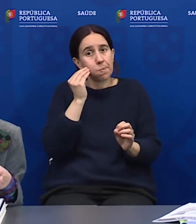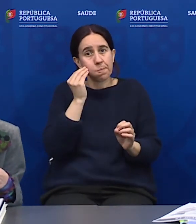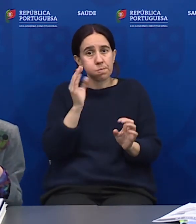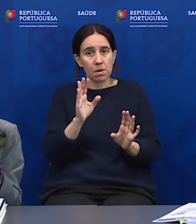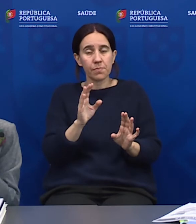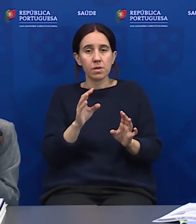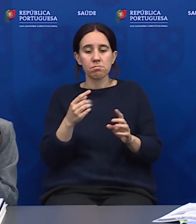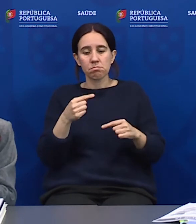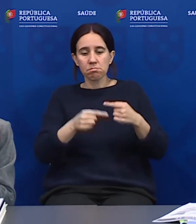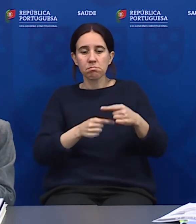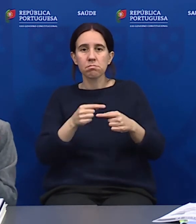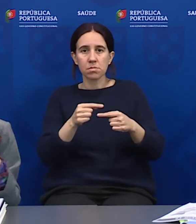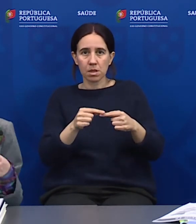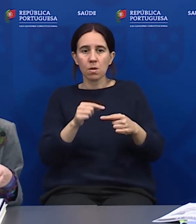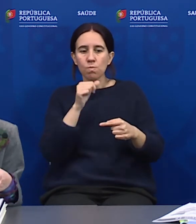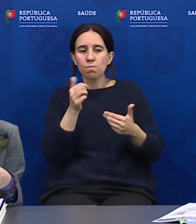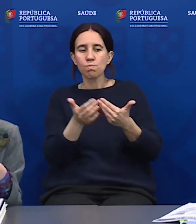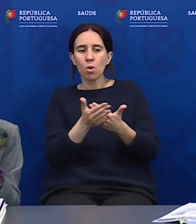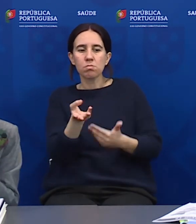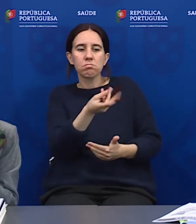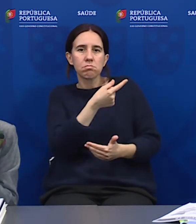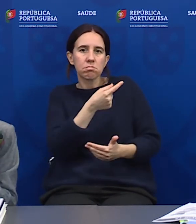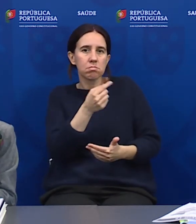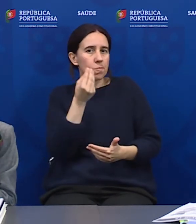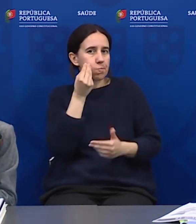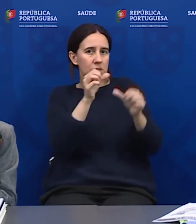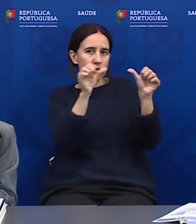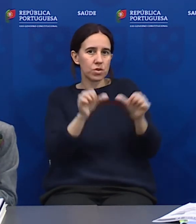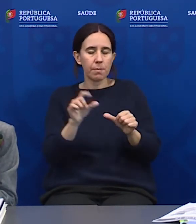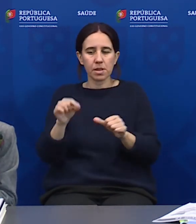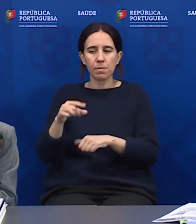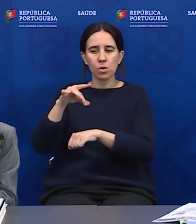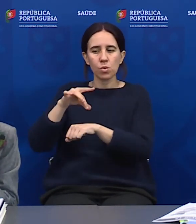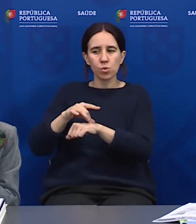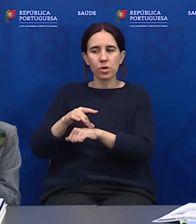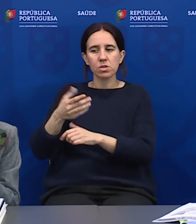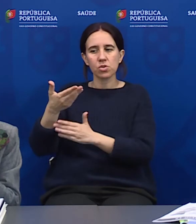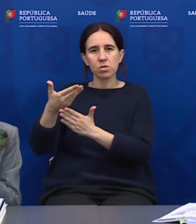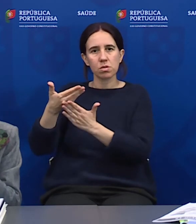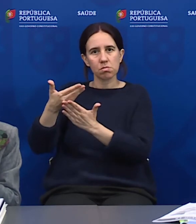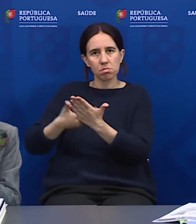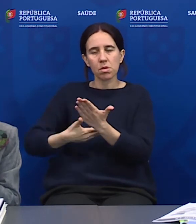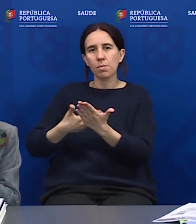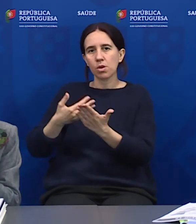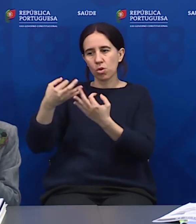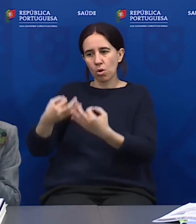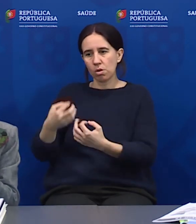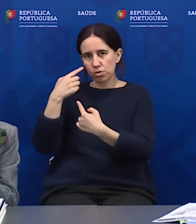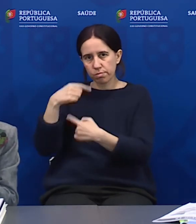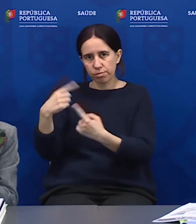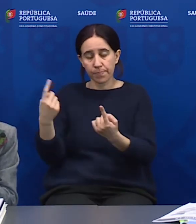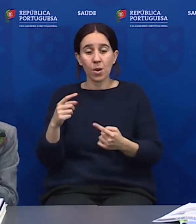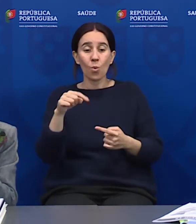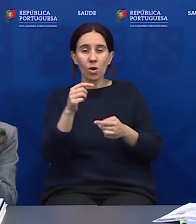do SICO, do sistema da mortalidade e do sistema da declaração de doenças obrigatórias. Outros dados